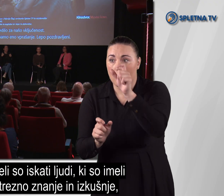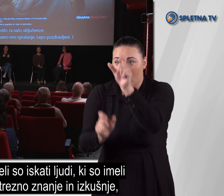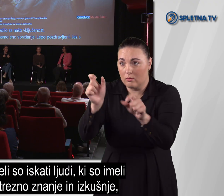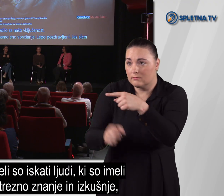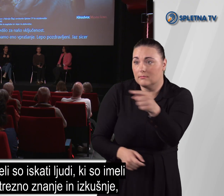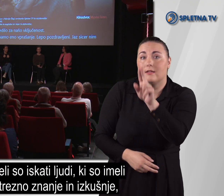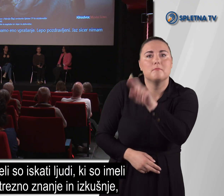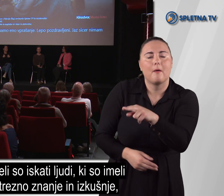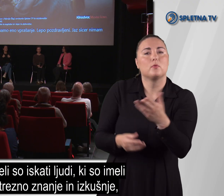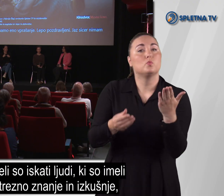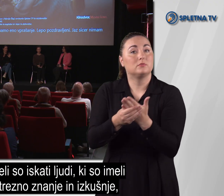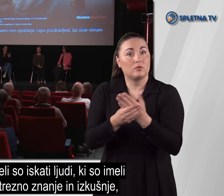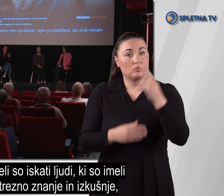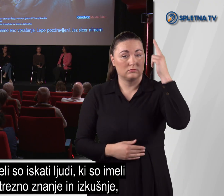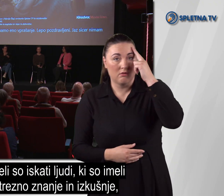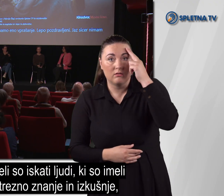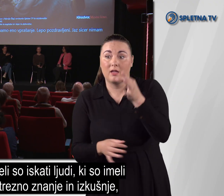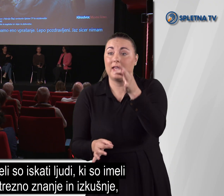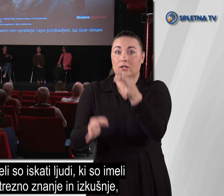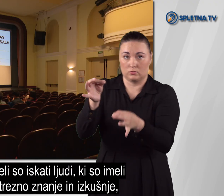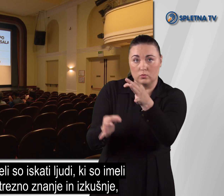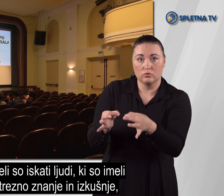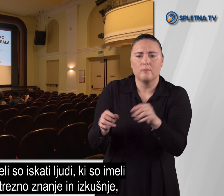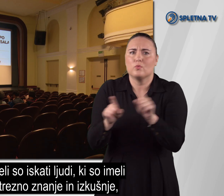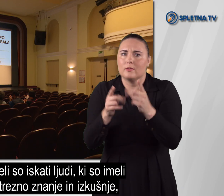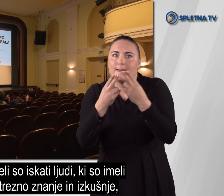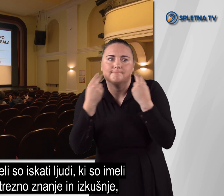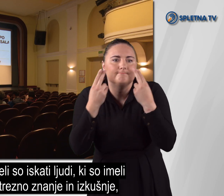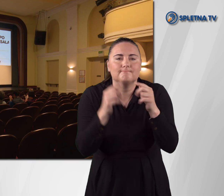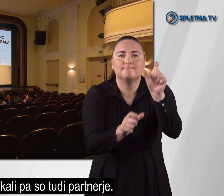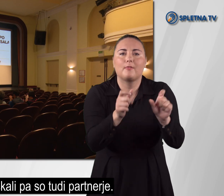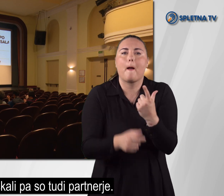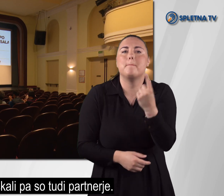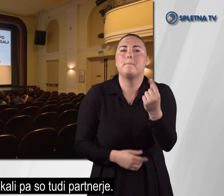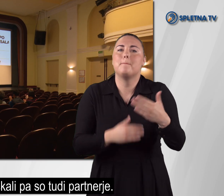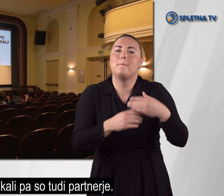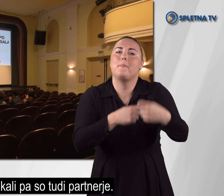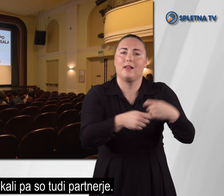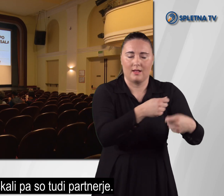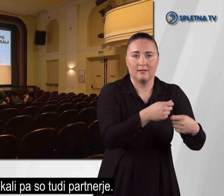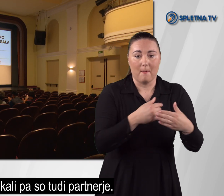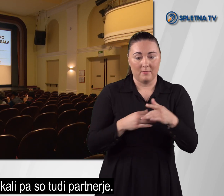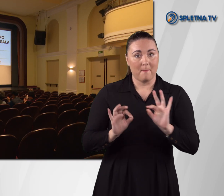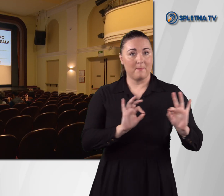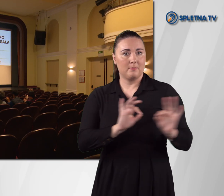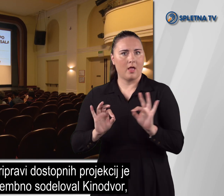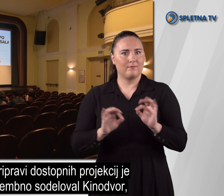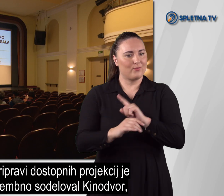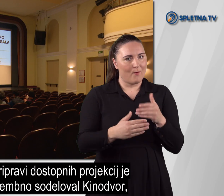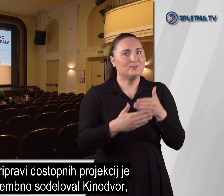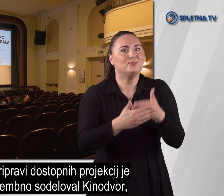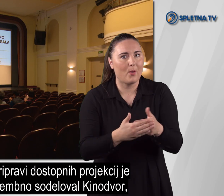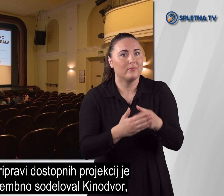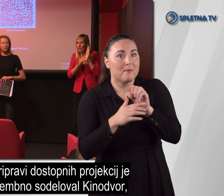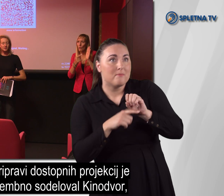Začeli so iskati ljudi, ki so imeli ustrezno znanje in izkušnje, iskali pa so tudi partnerje.